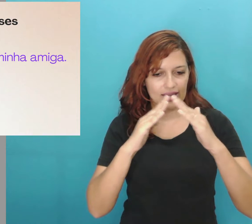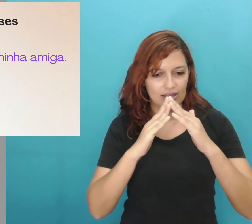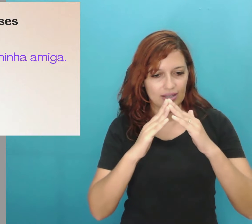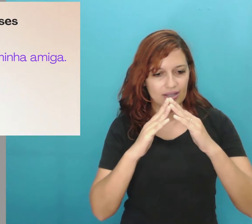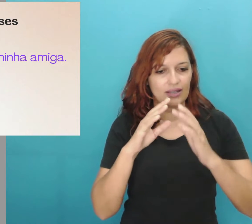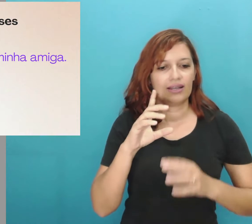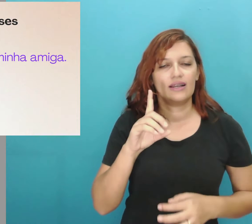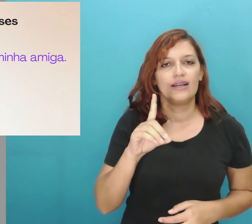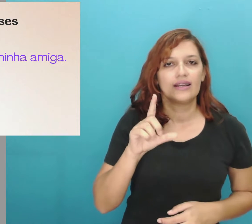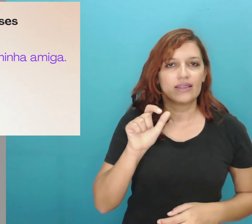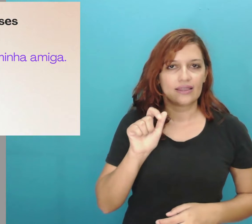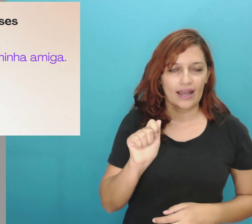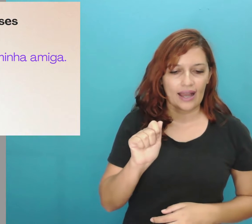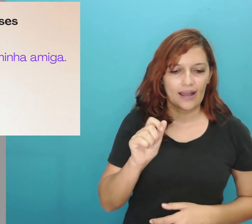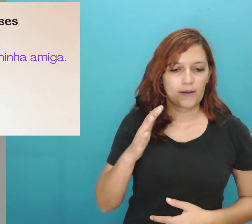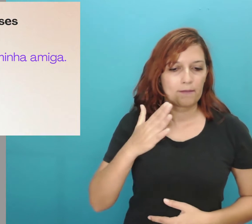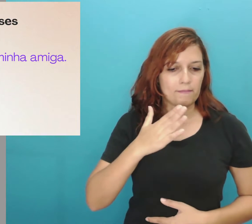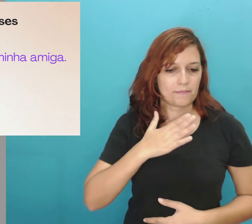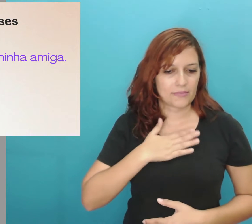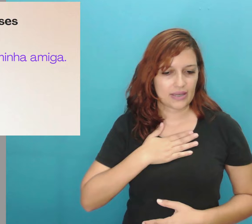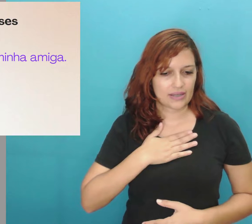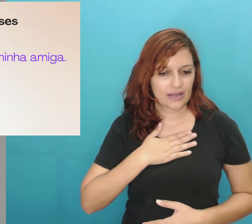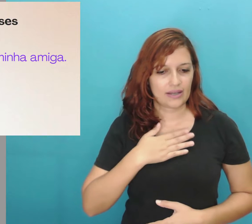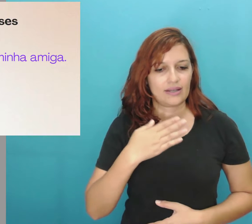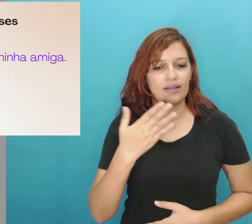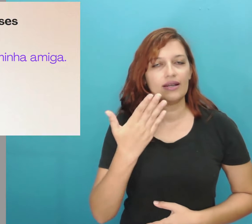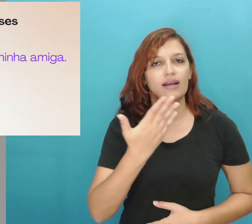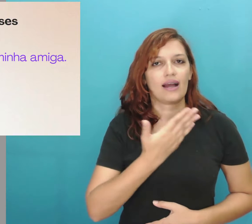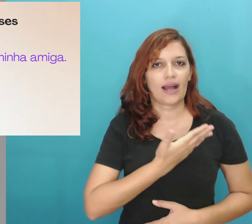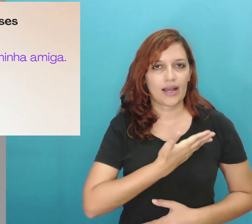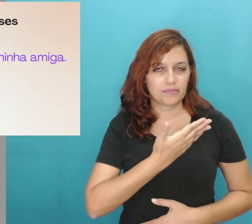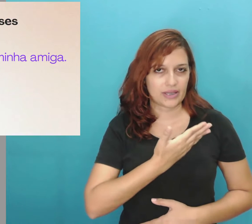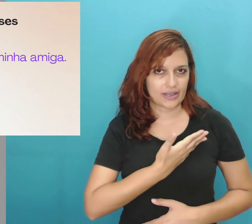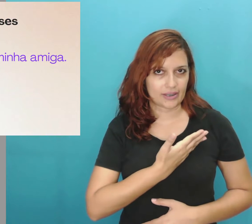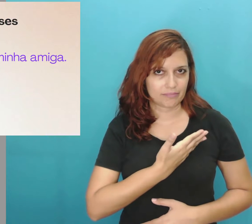casa da minha amiga.